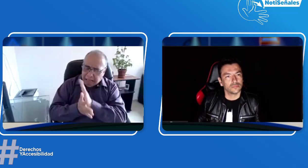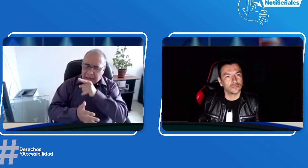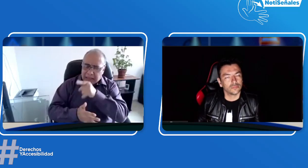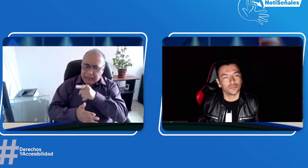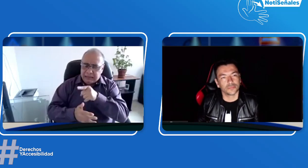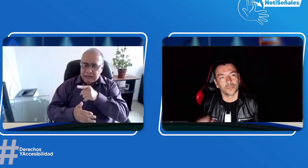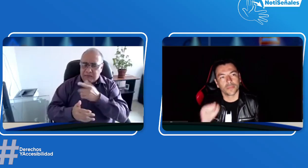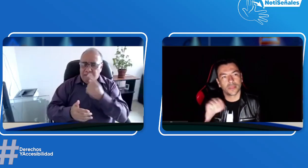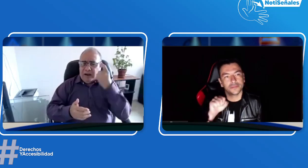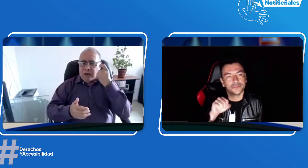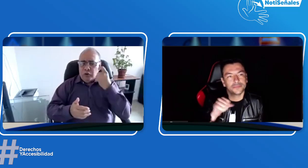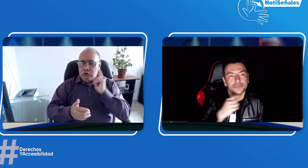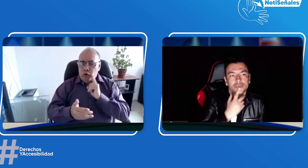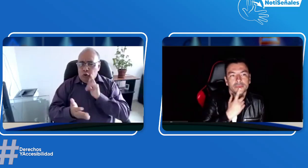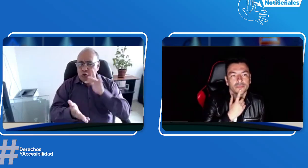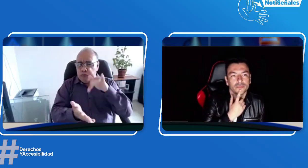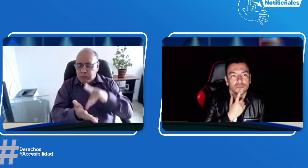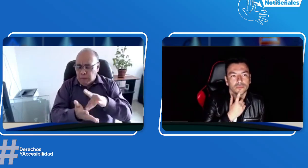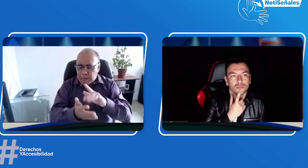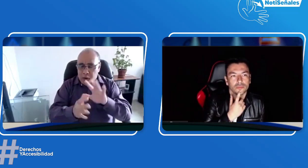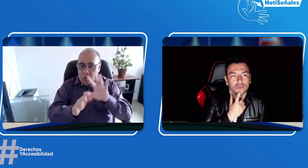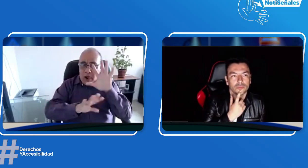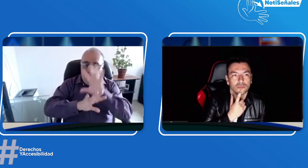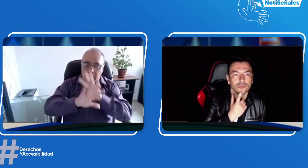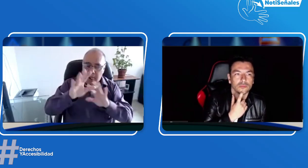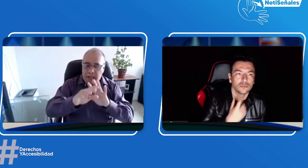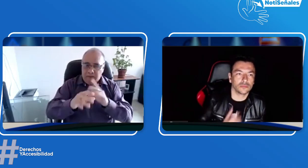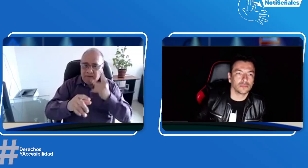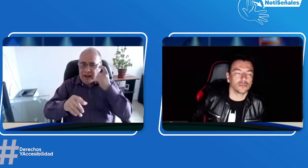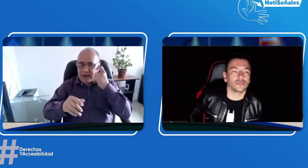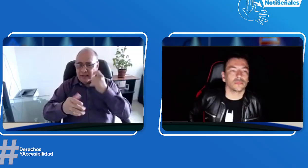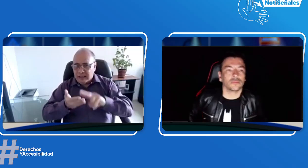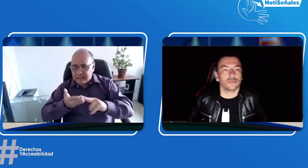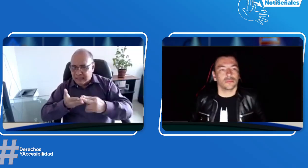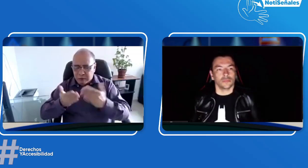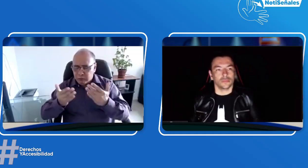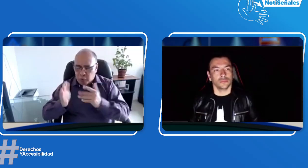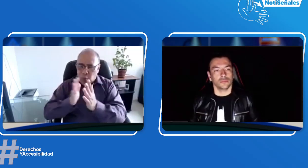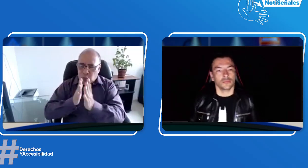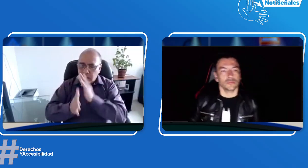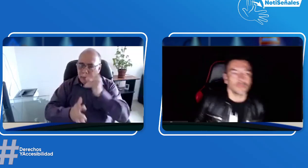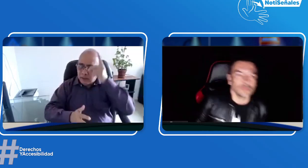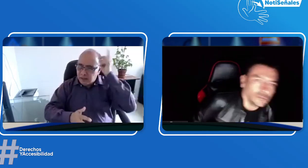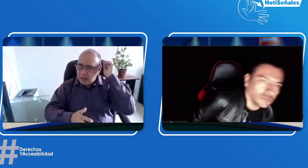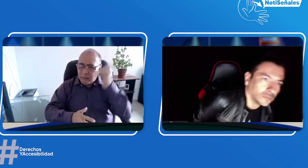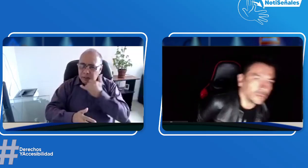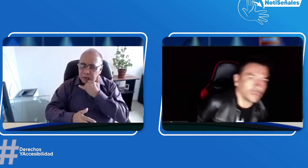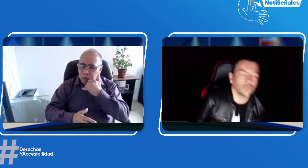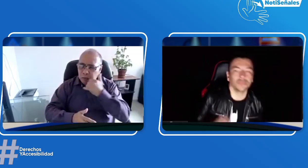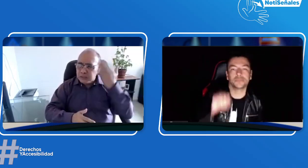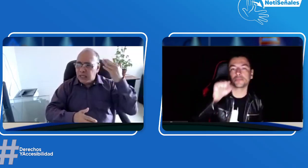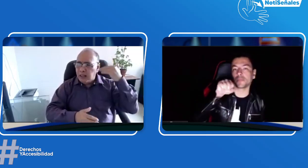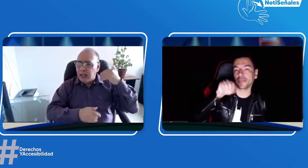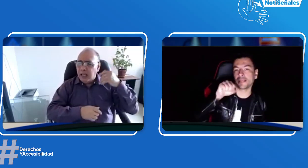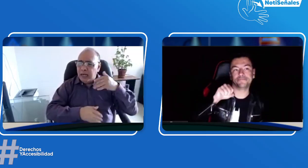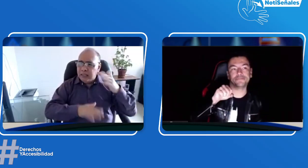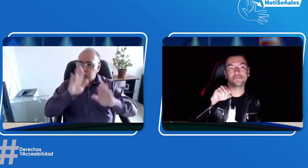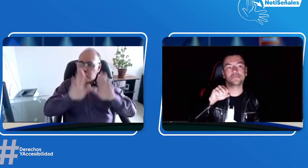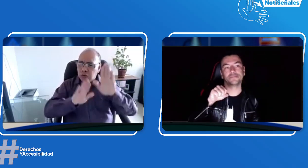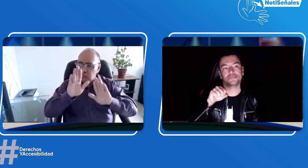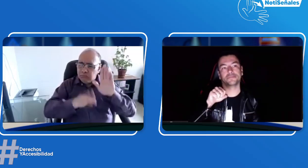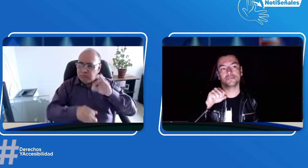localidades con el tema de las votaciones que se hicieron. Quizás hicieron falta candidatos sordos, no había servicio